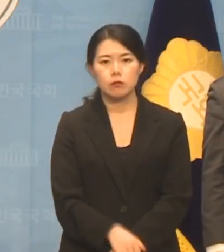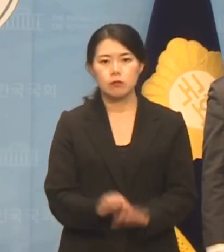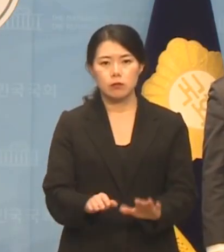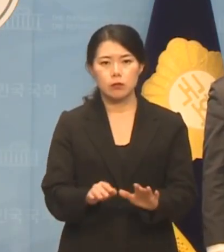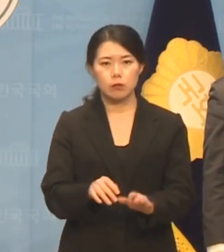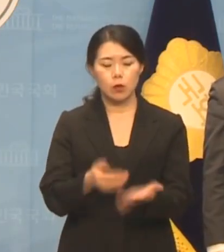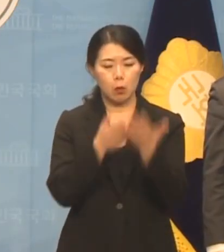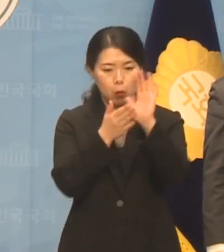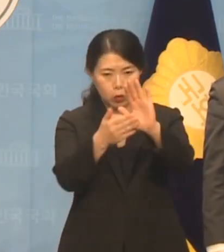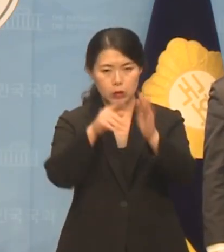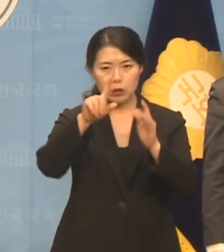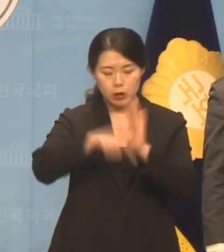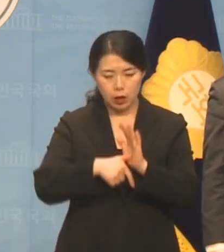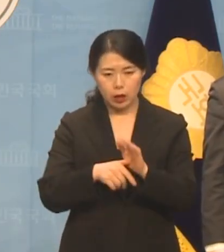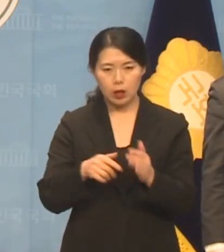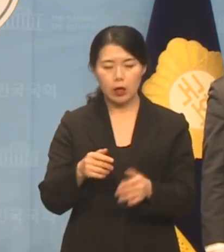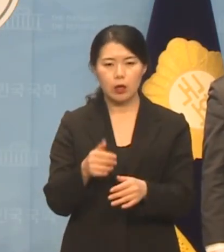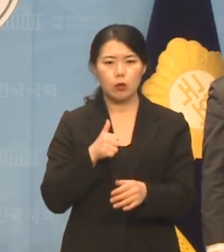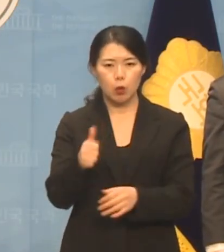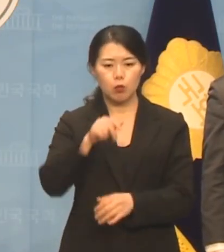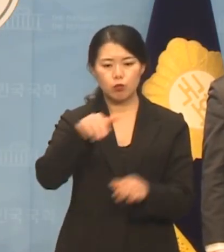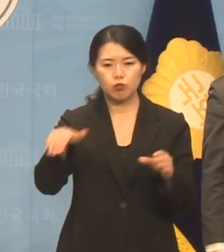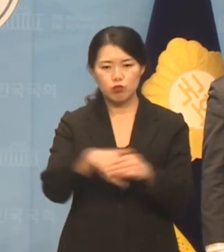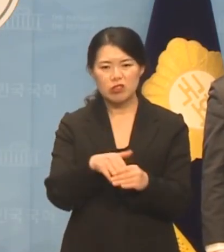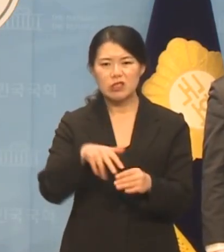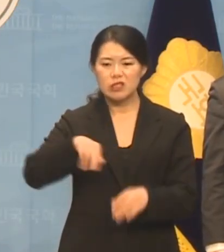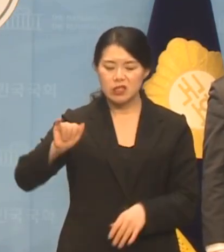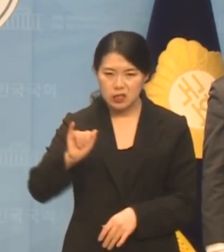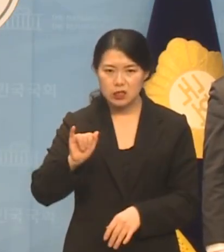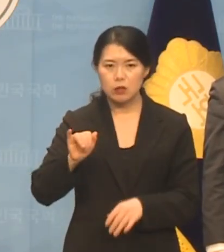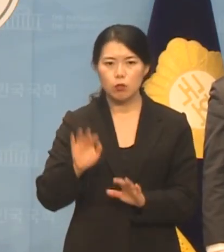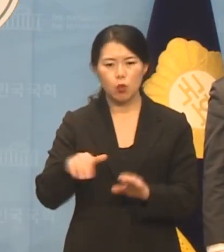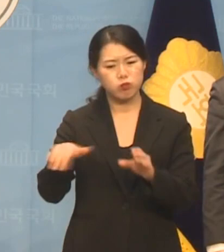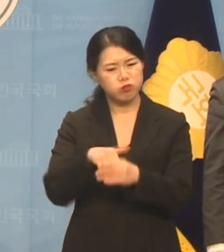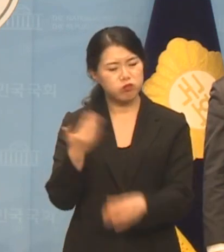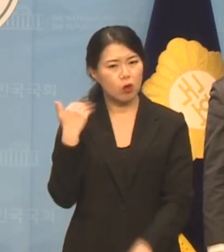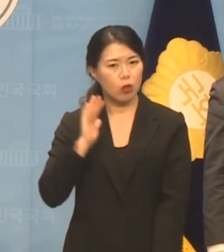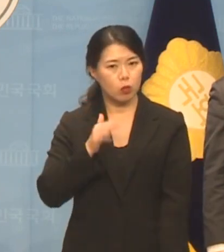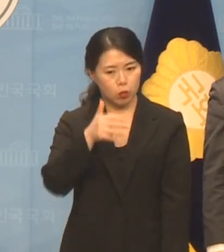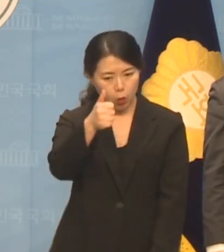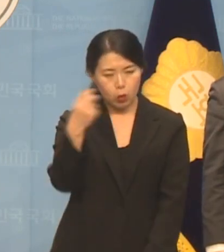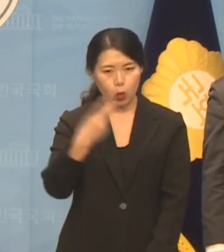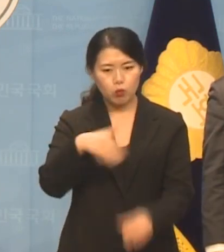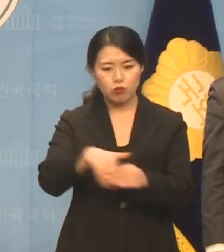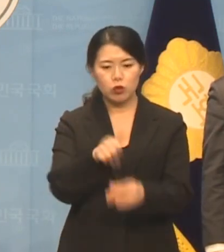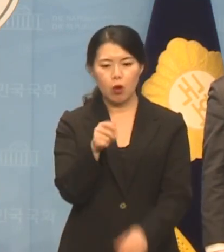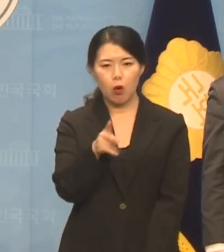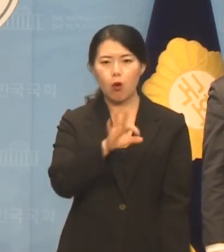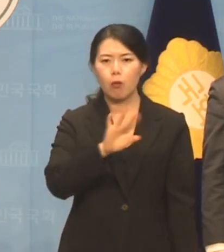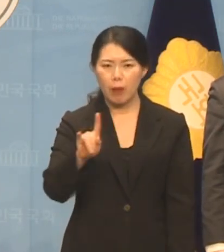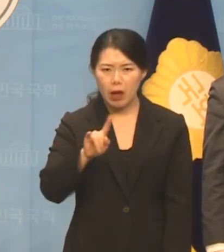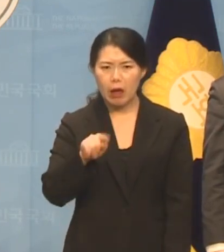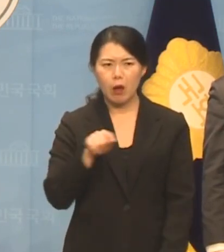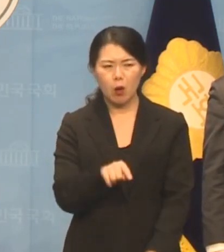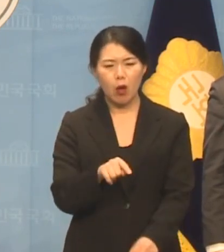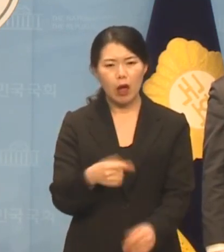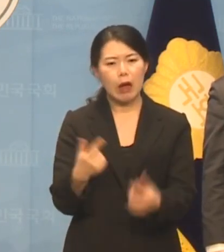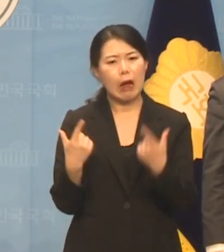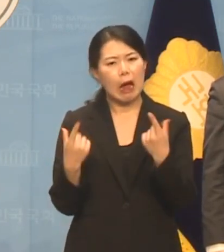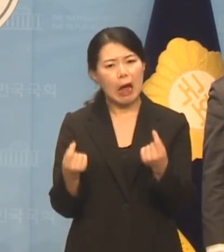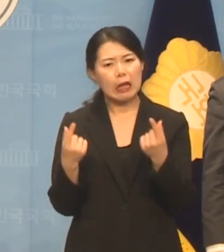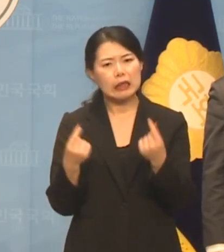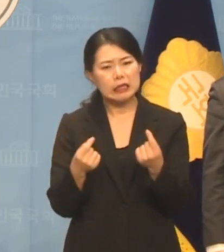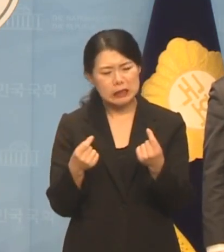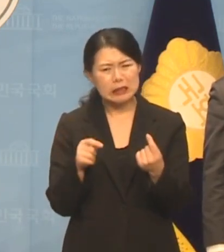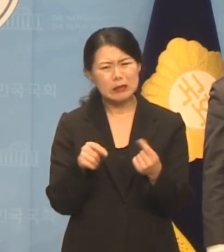단독 보도를 통해 남평 문시 족보를 입수했다며 문재인 전 대통령과 문형배 헌법재판관이 같은 남평